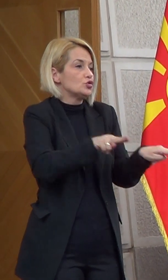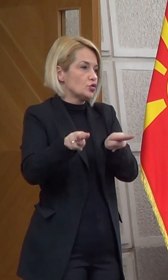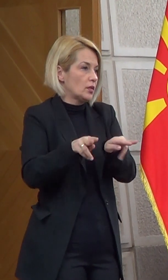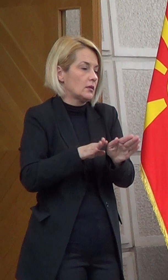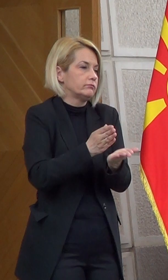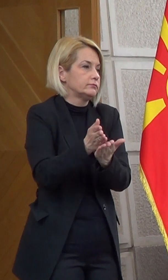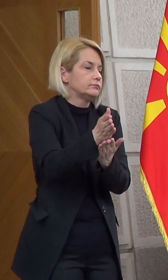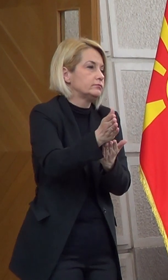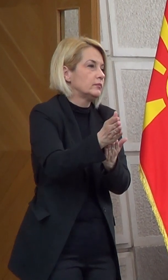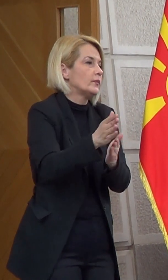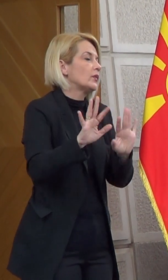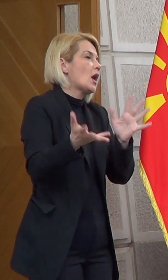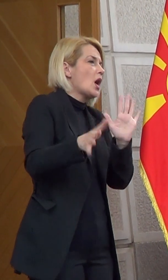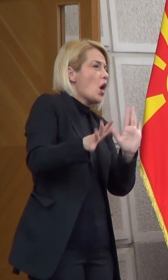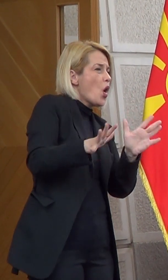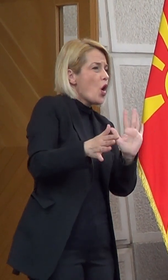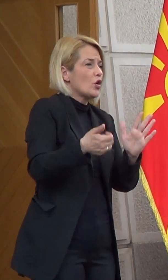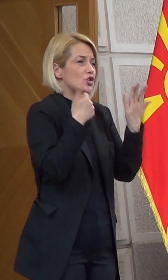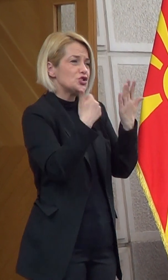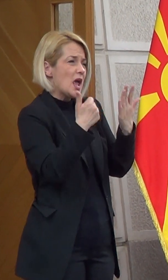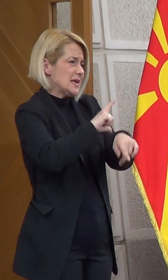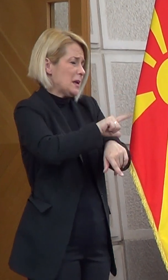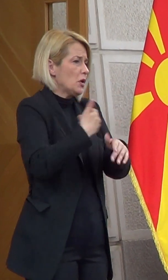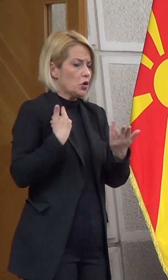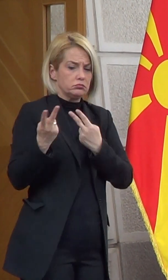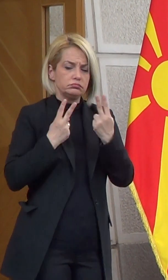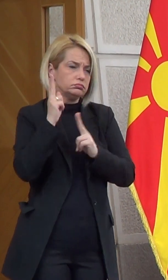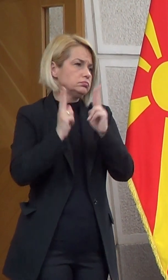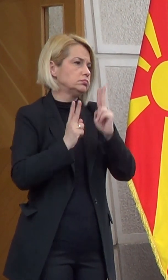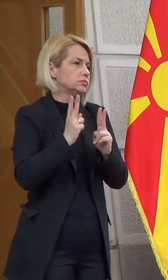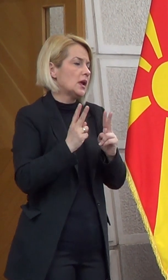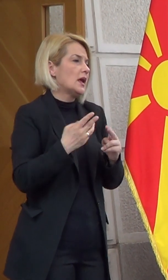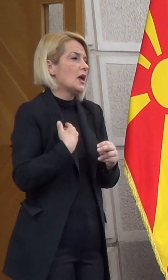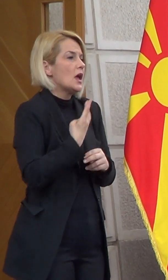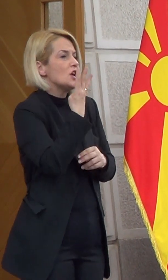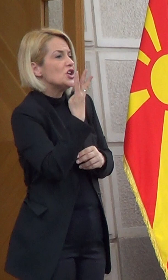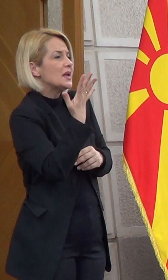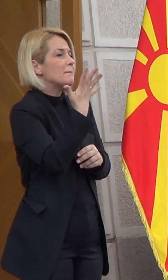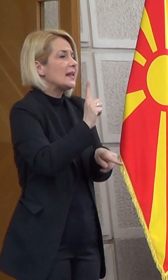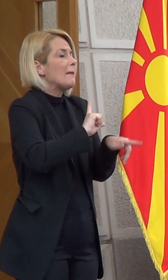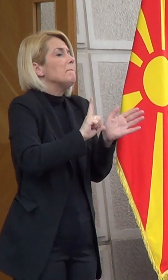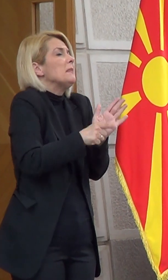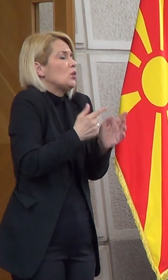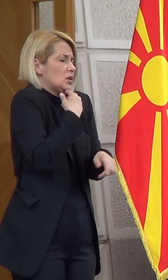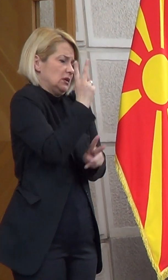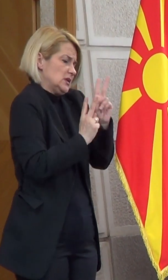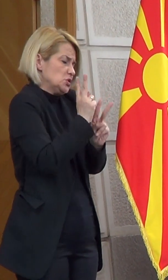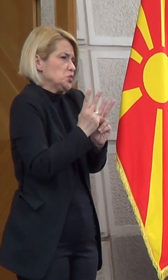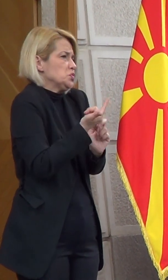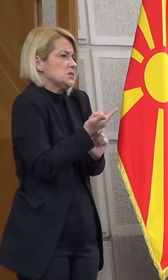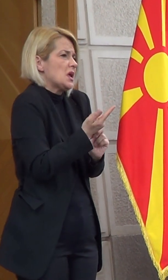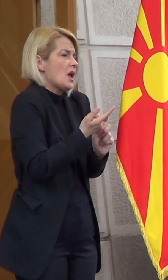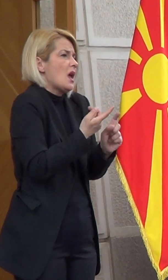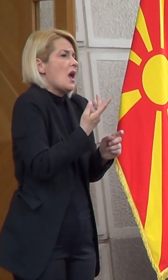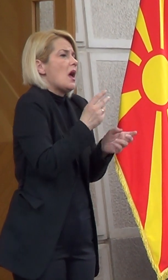ne, o to bilo koliko 60 na minuti razgovor sa gospodinom Niskovski, od 24-5 minuti razgovarate za 20. april, razgovarate za